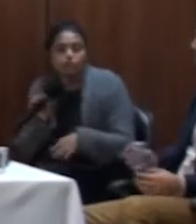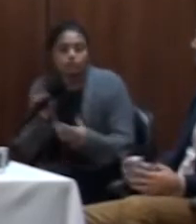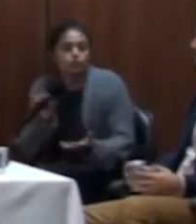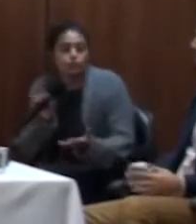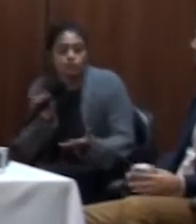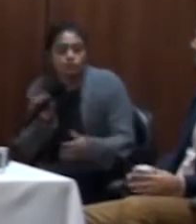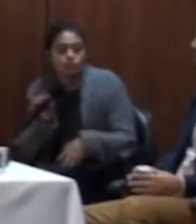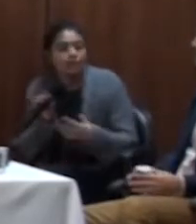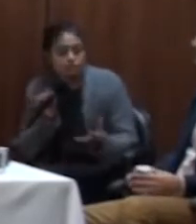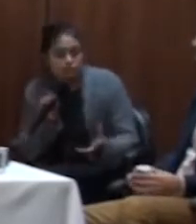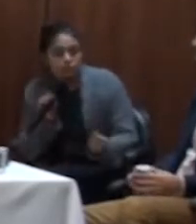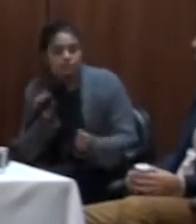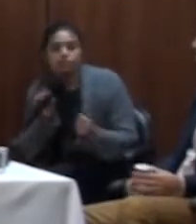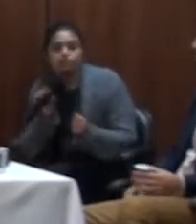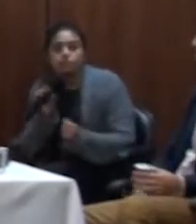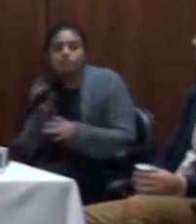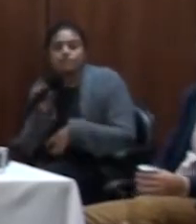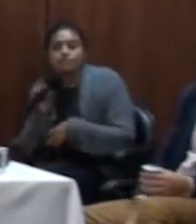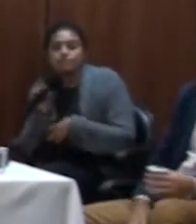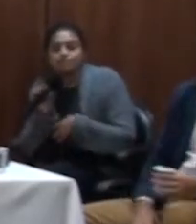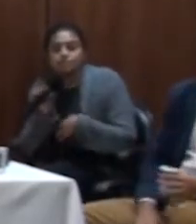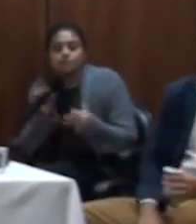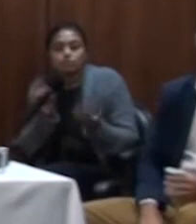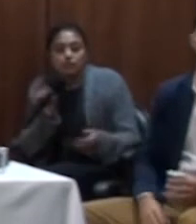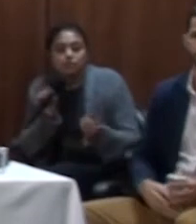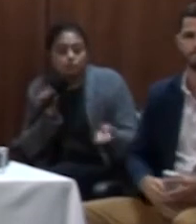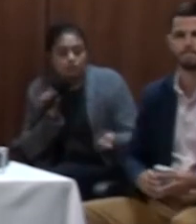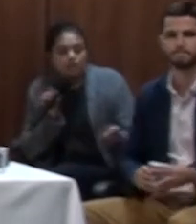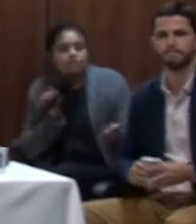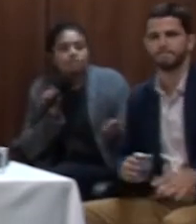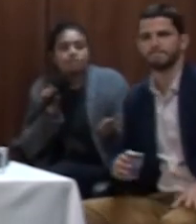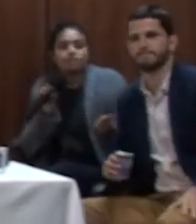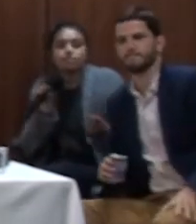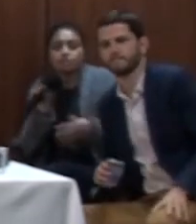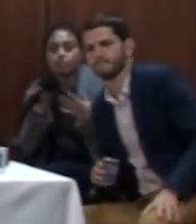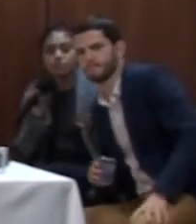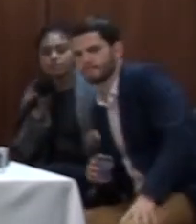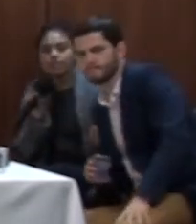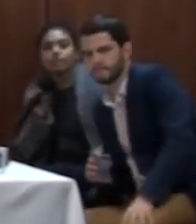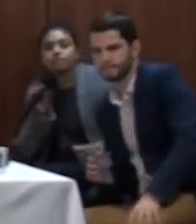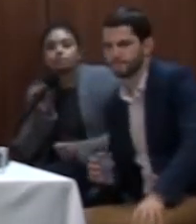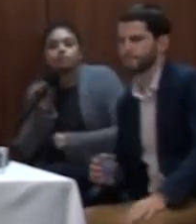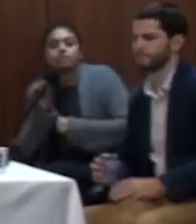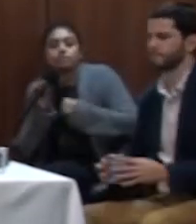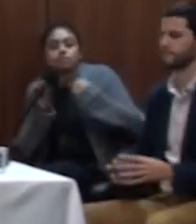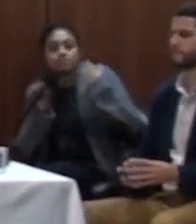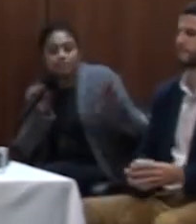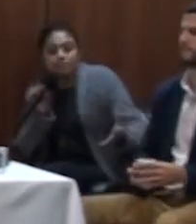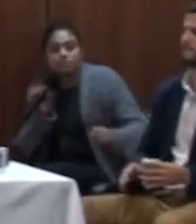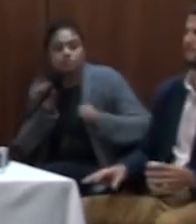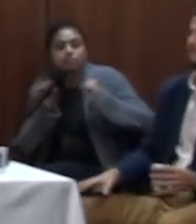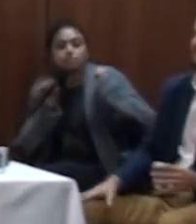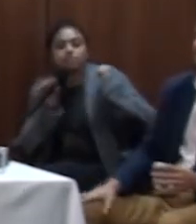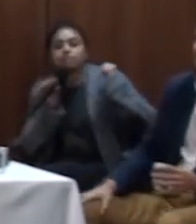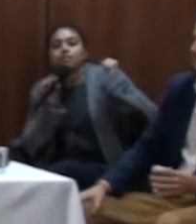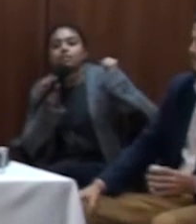Antigos, comentou um caso que aconteceu dos usuários e usuárias que fizeram abaixo-assinado, mandaram